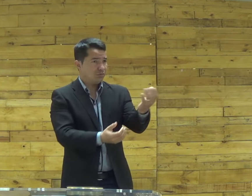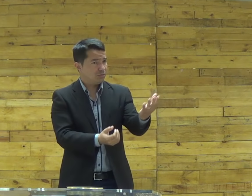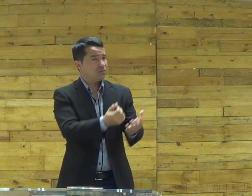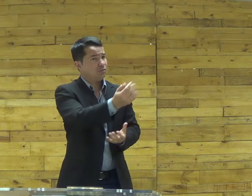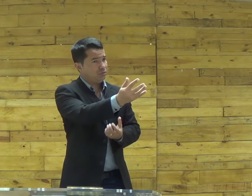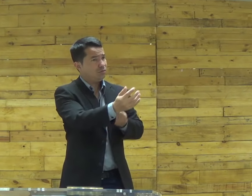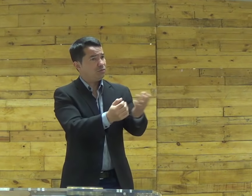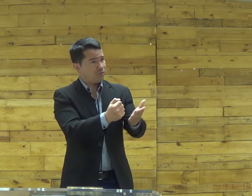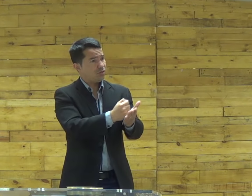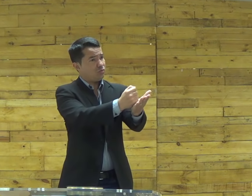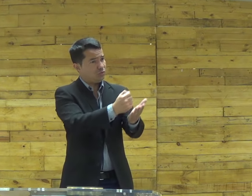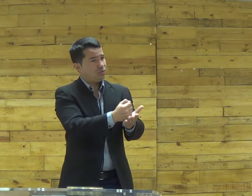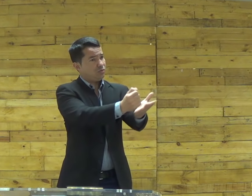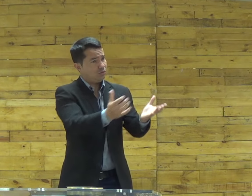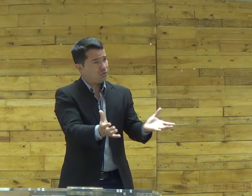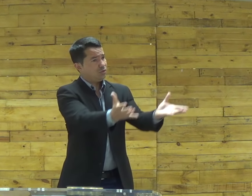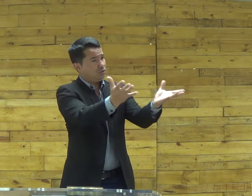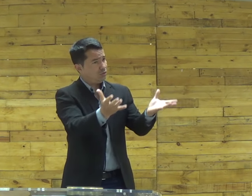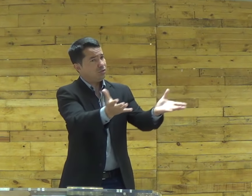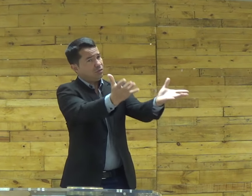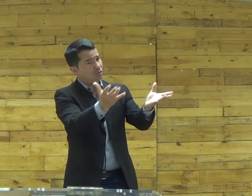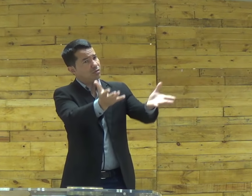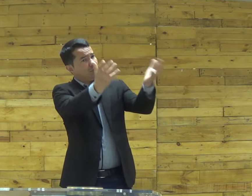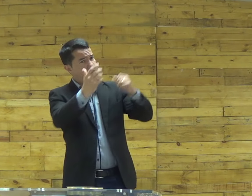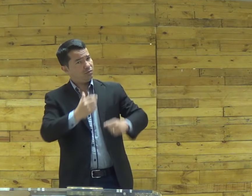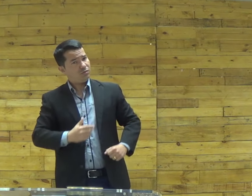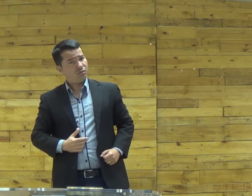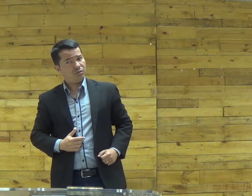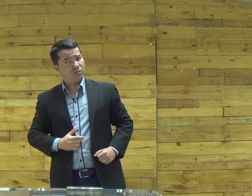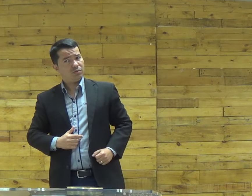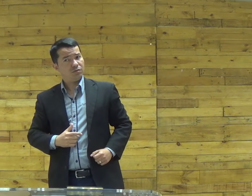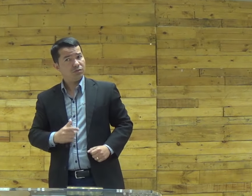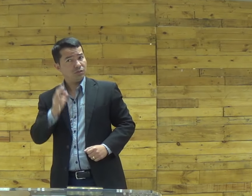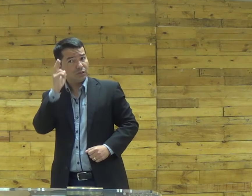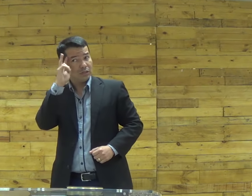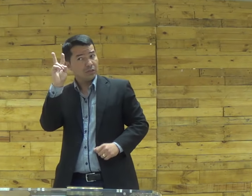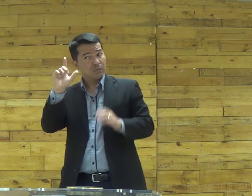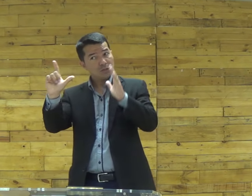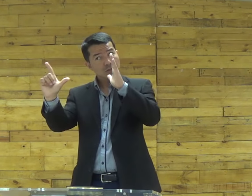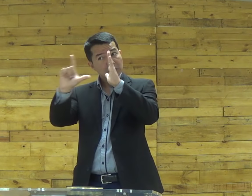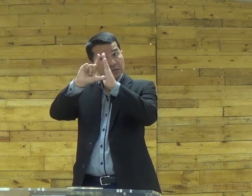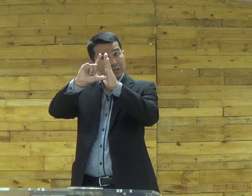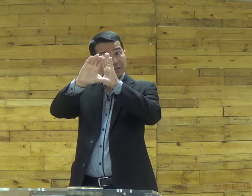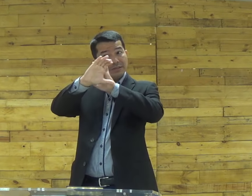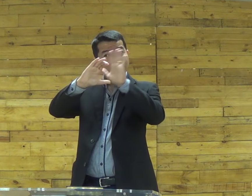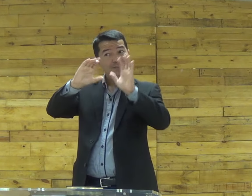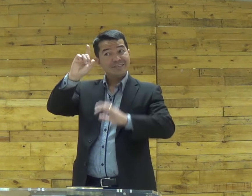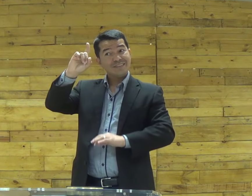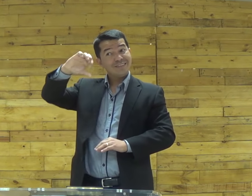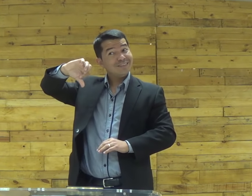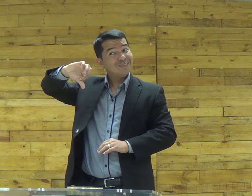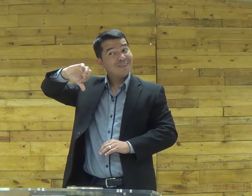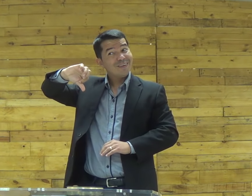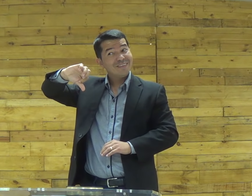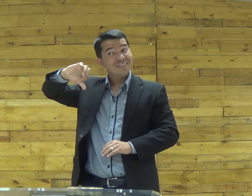Gente, se você quer que ele mude, ajuda, ensina, vai atrás. Se lembre de